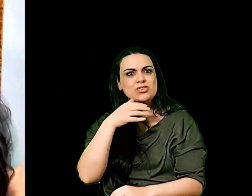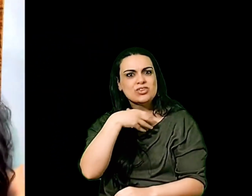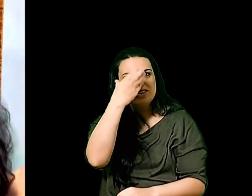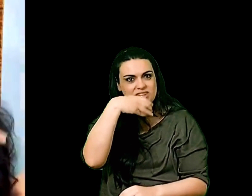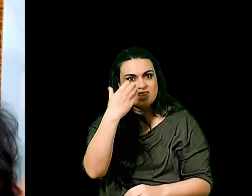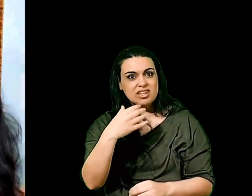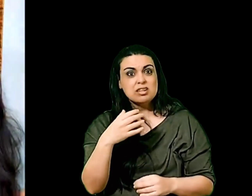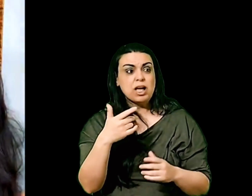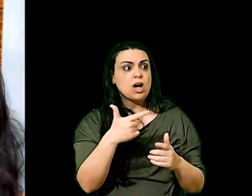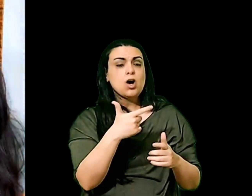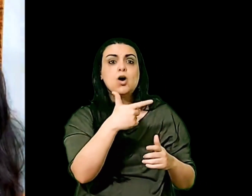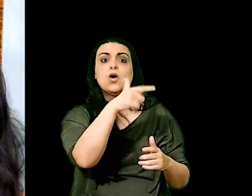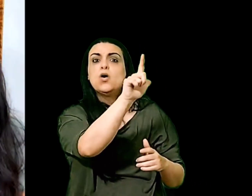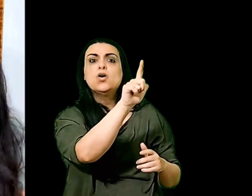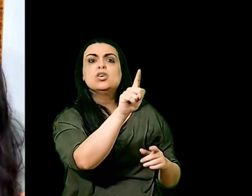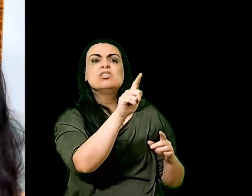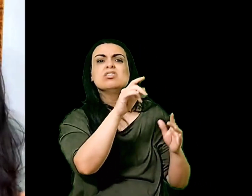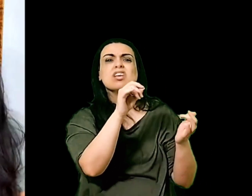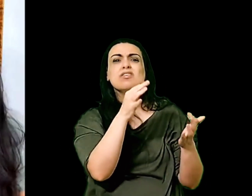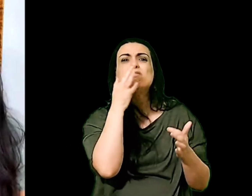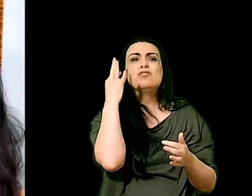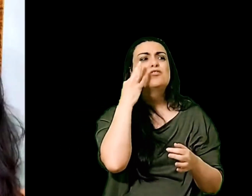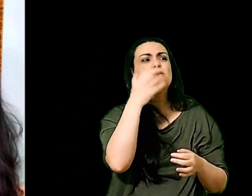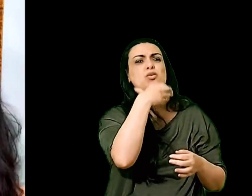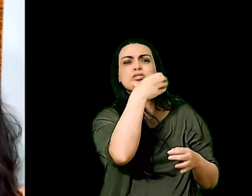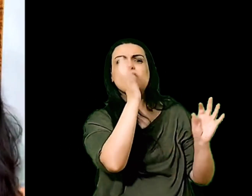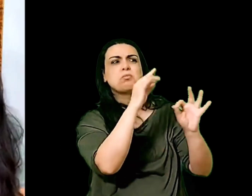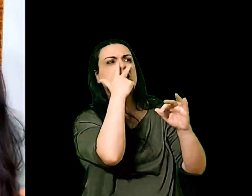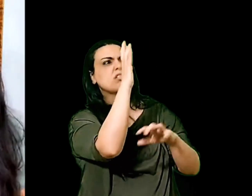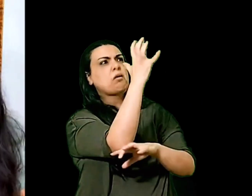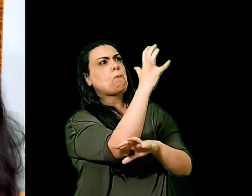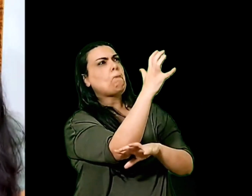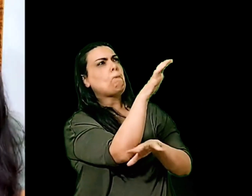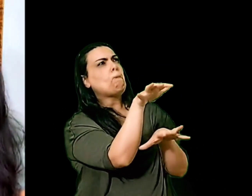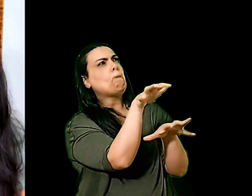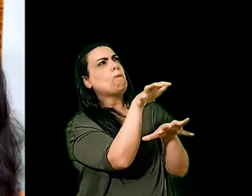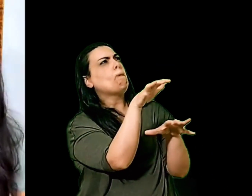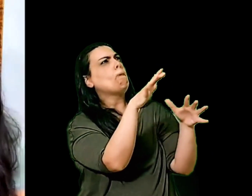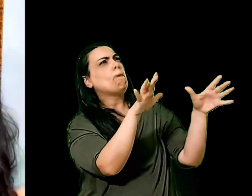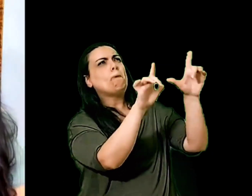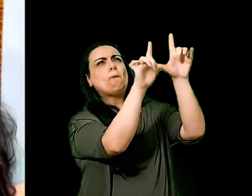nele, mas não dá fruto. Tá entendendo? Despreza, não